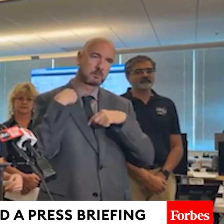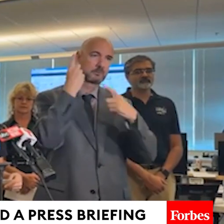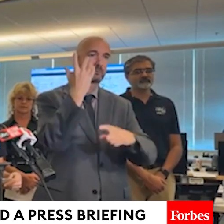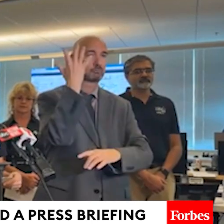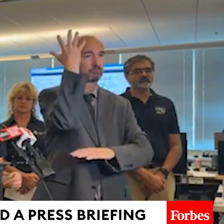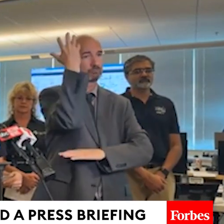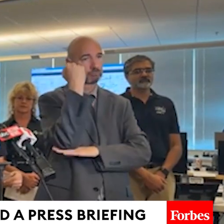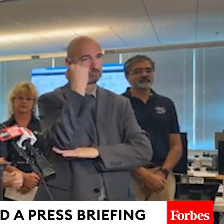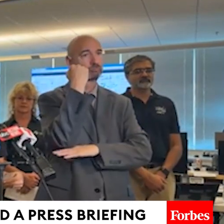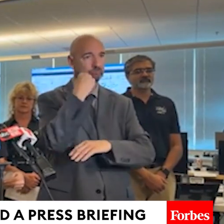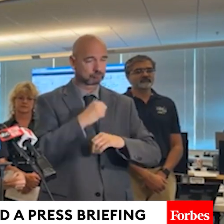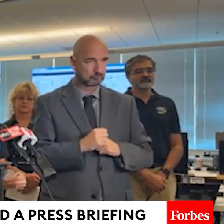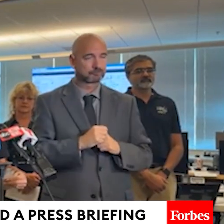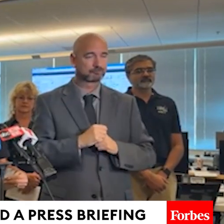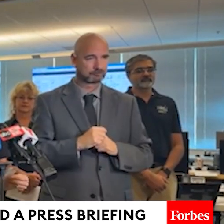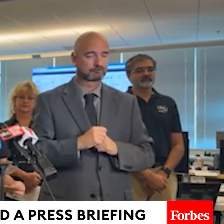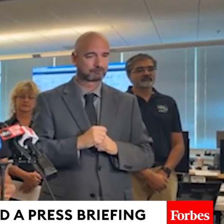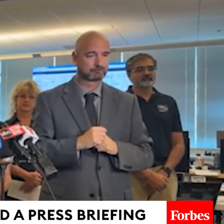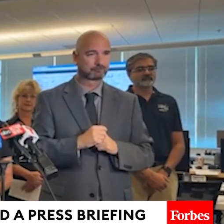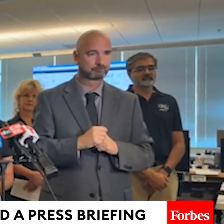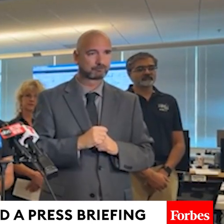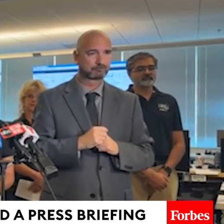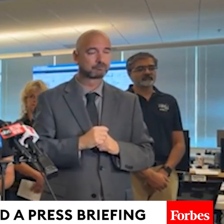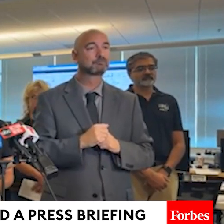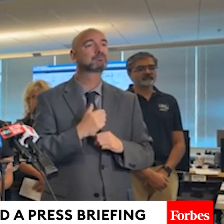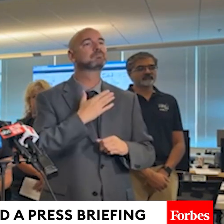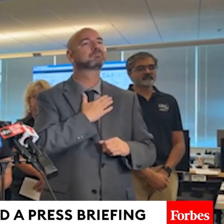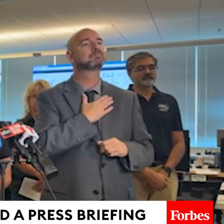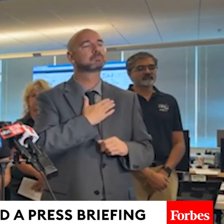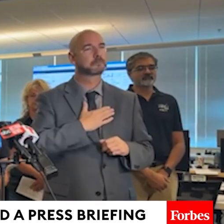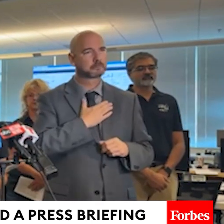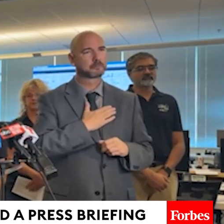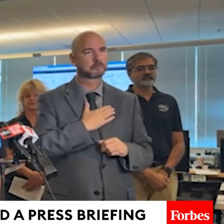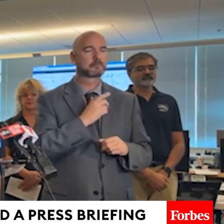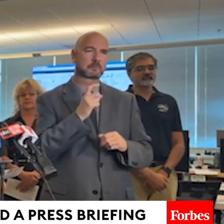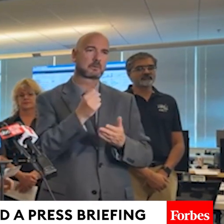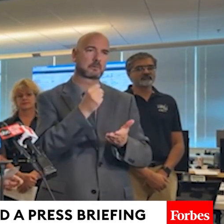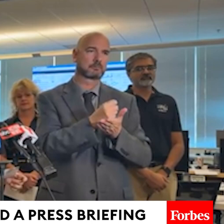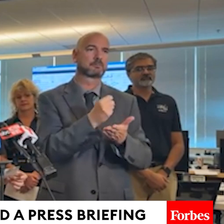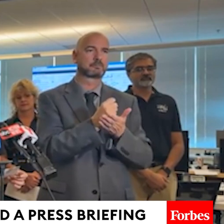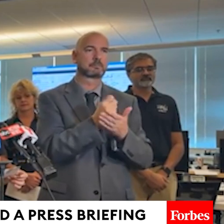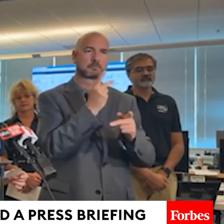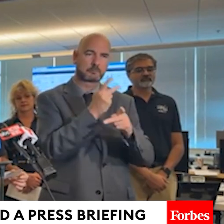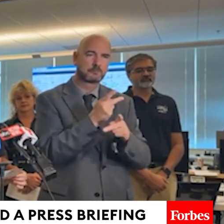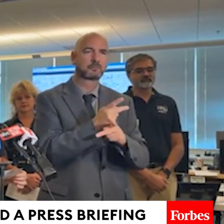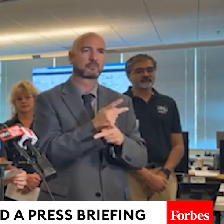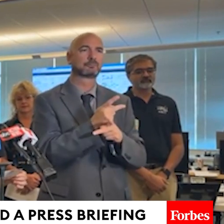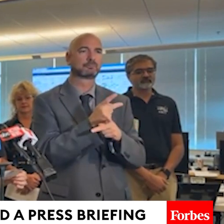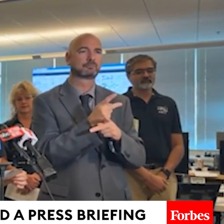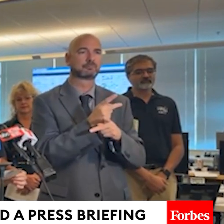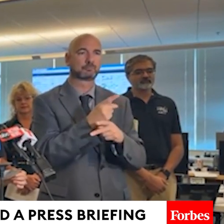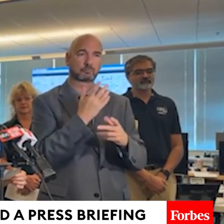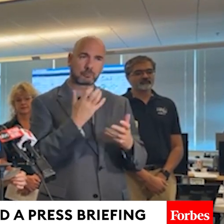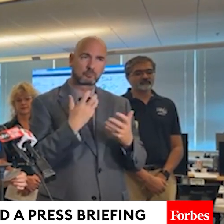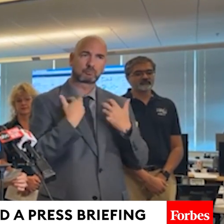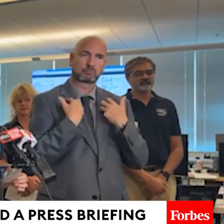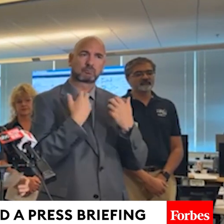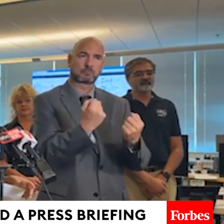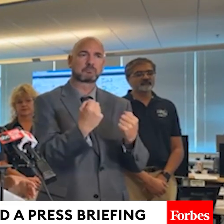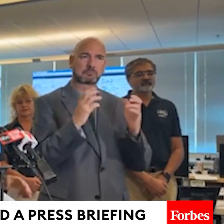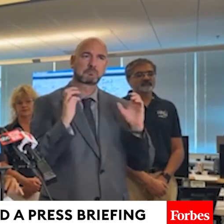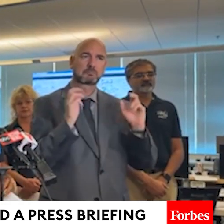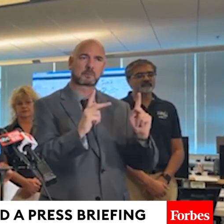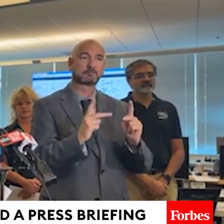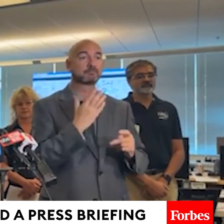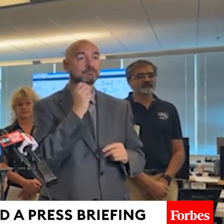región. Entonces, por favor, todos tenemos que poner también de nuestra parte y tener cuidado a medida que vamos recuperando. Para recibir